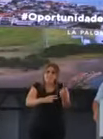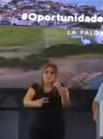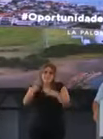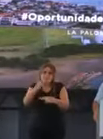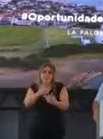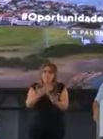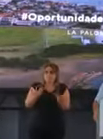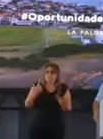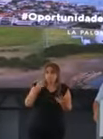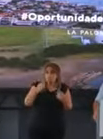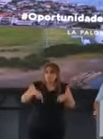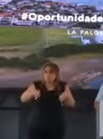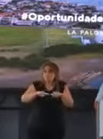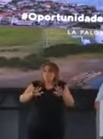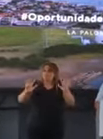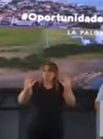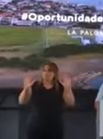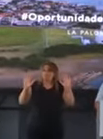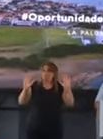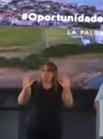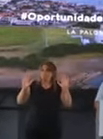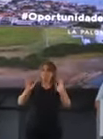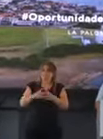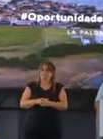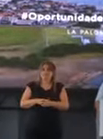estamos sometidos.